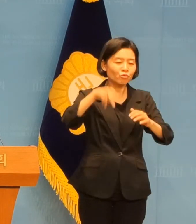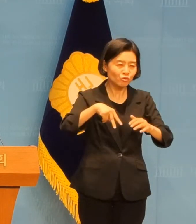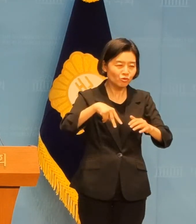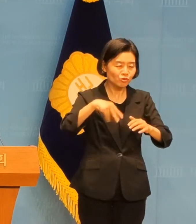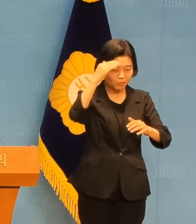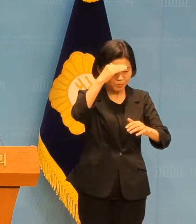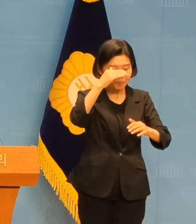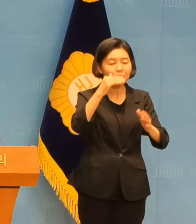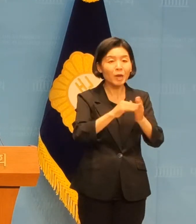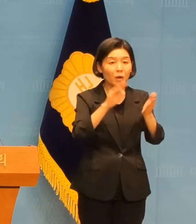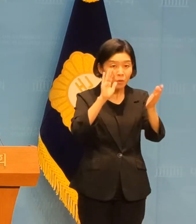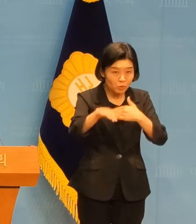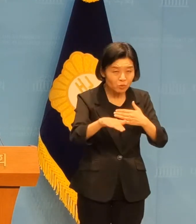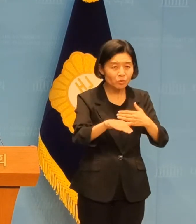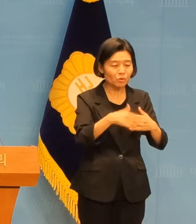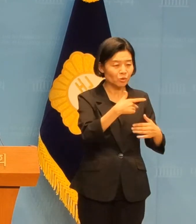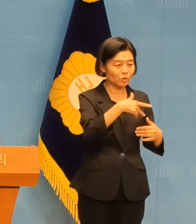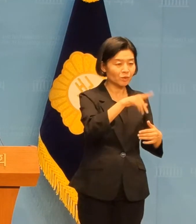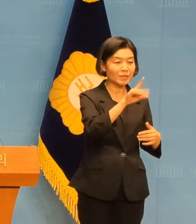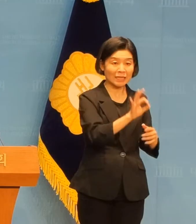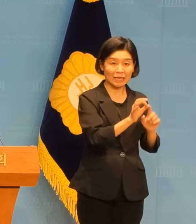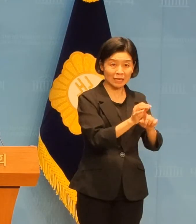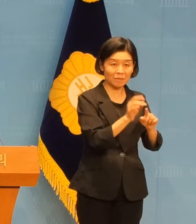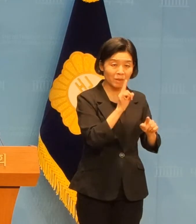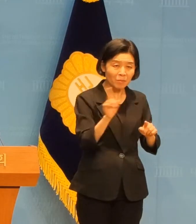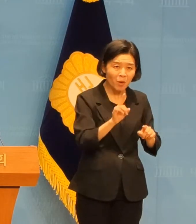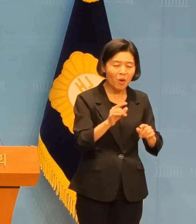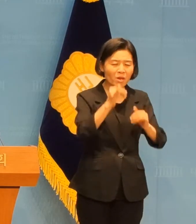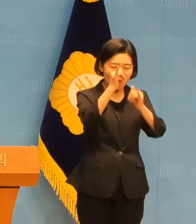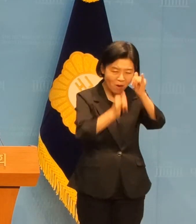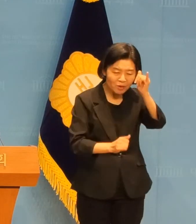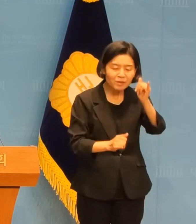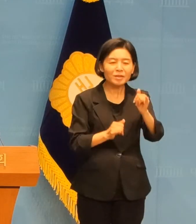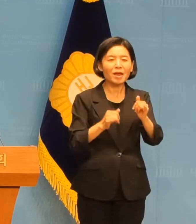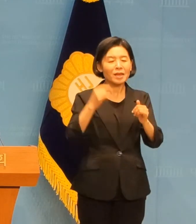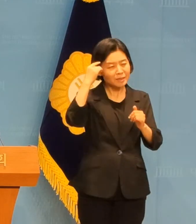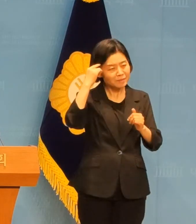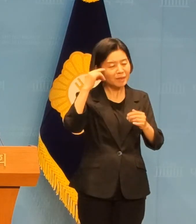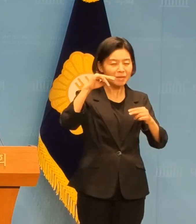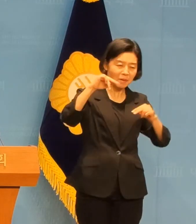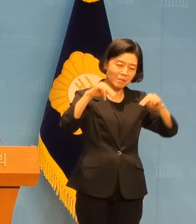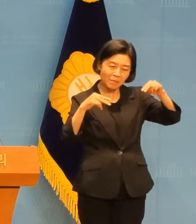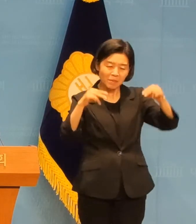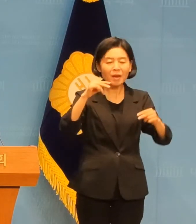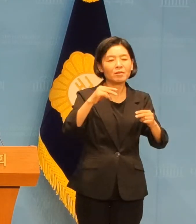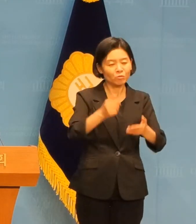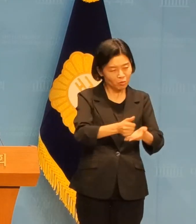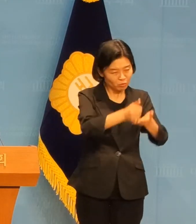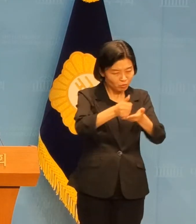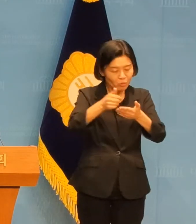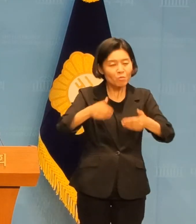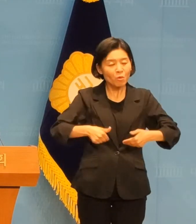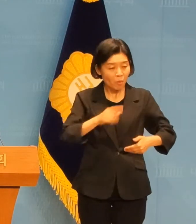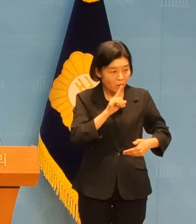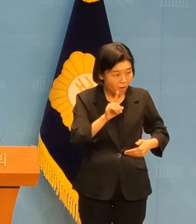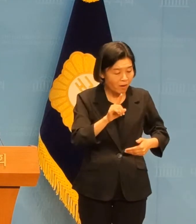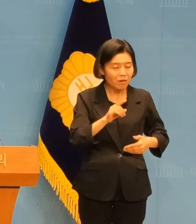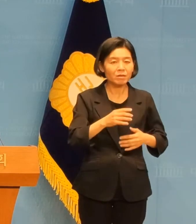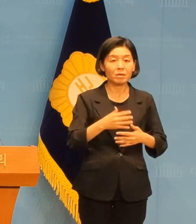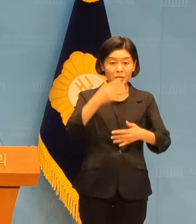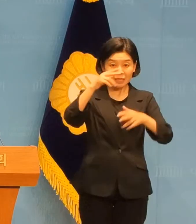관점은 모두 다 존중돼야 한다고 말했습니다. 이어 이 영화를 본 것이 대한민국을 바로